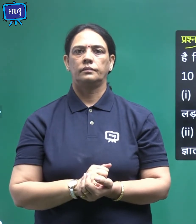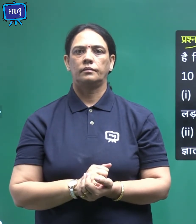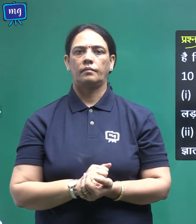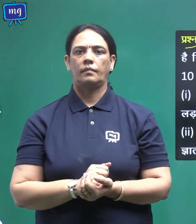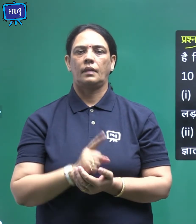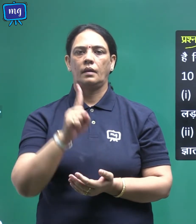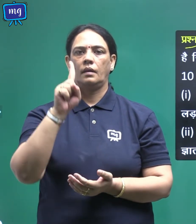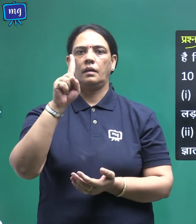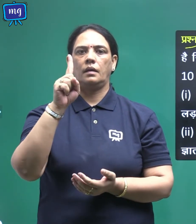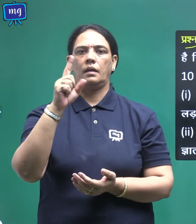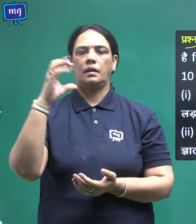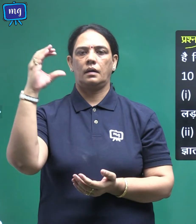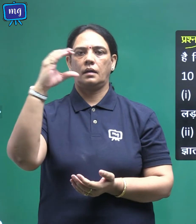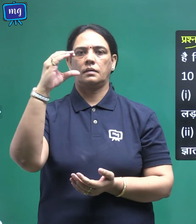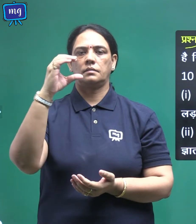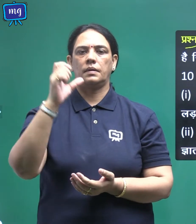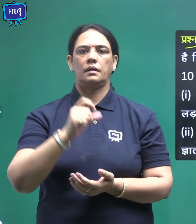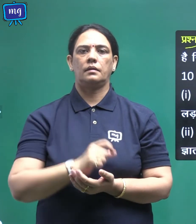एक कक्षा में